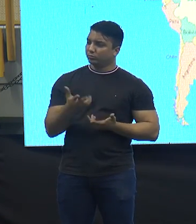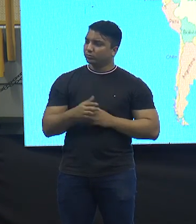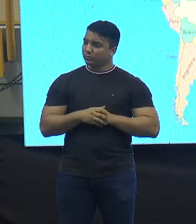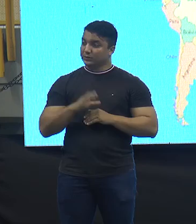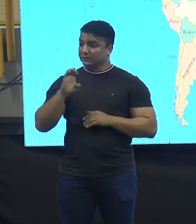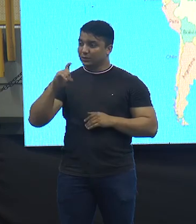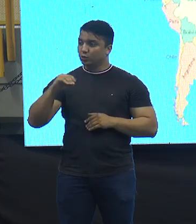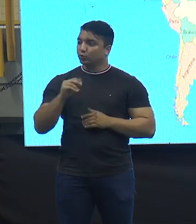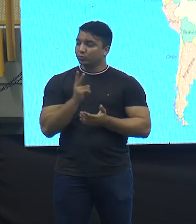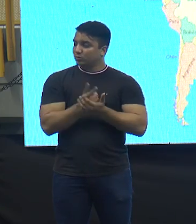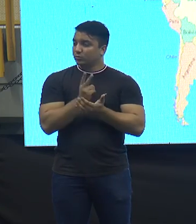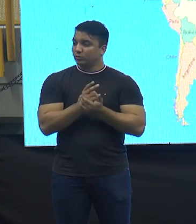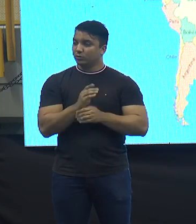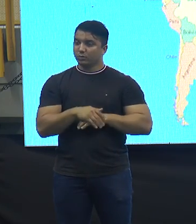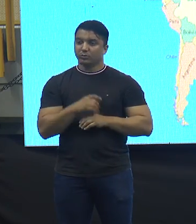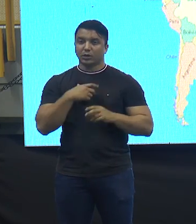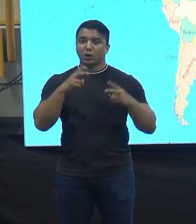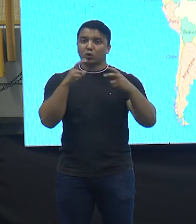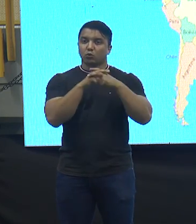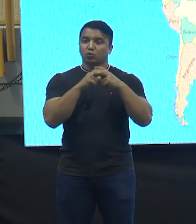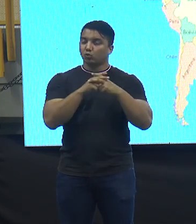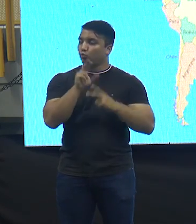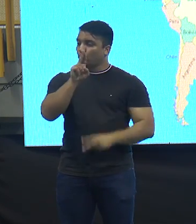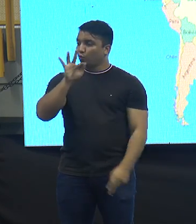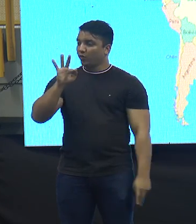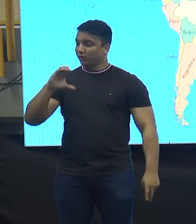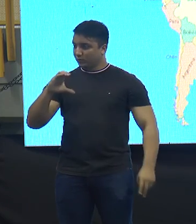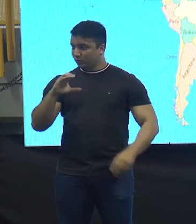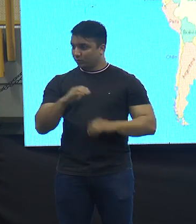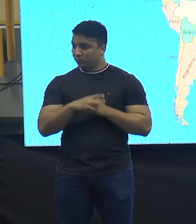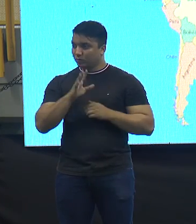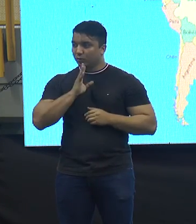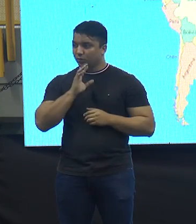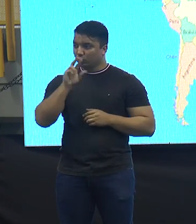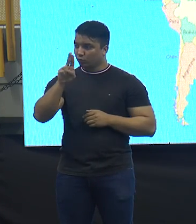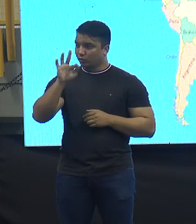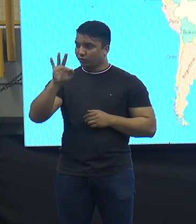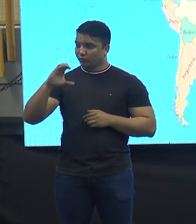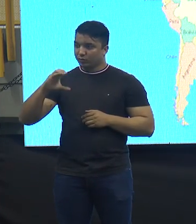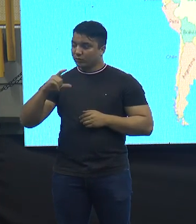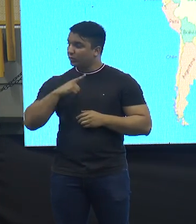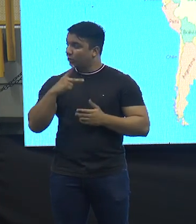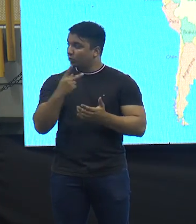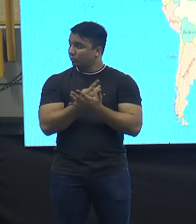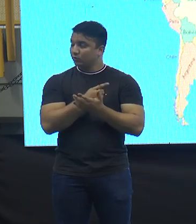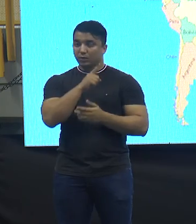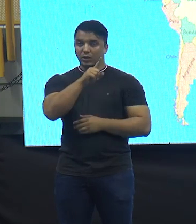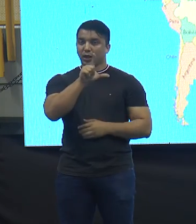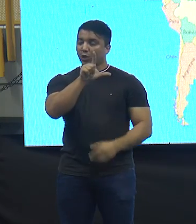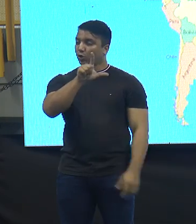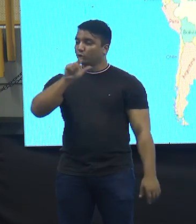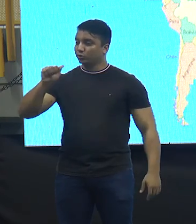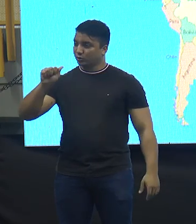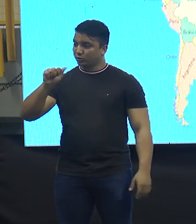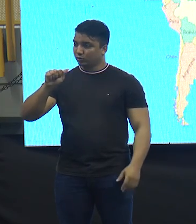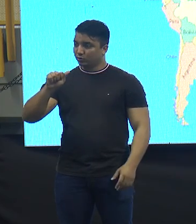brasileiro. Uma luta do Ultimate Fight. Uma coisa ela ocorrer em Los Angeles.